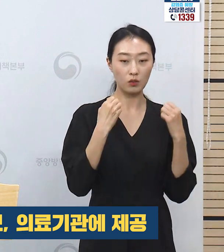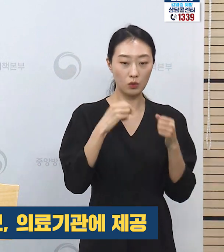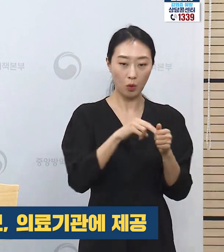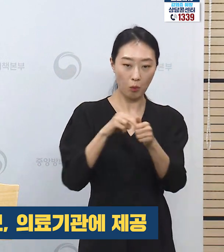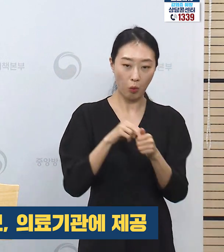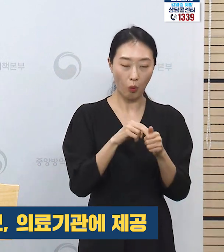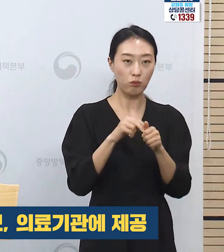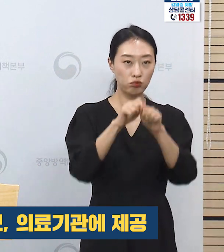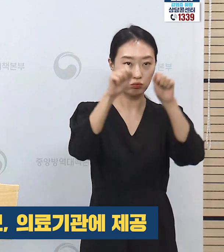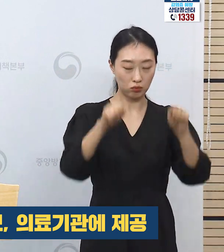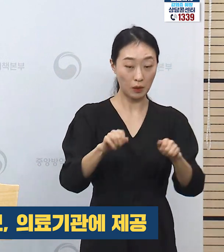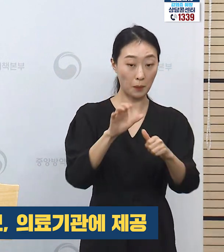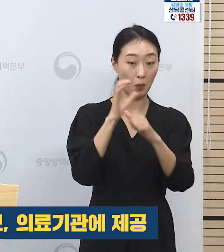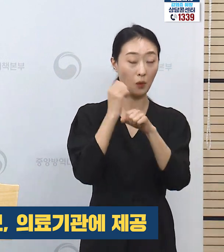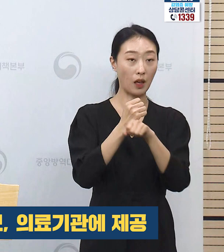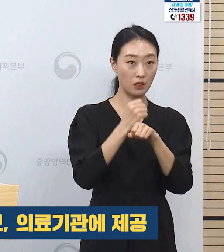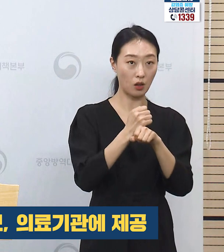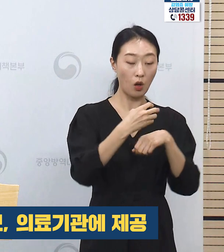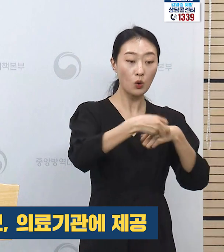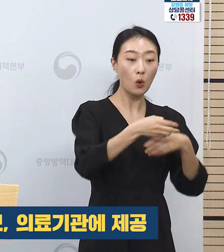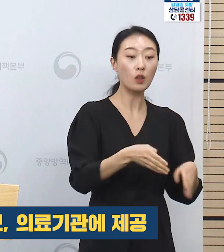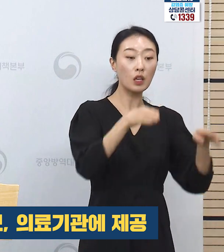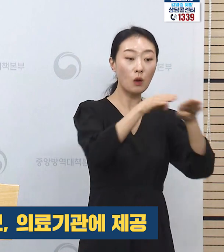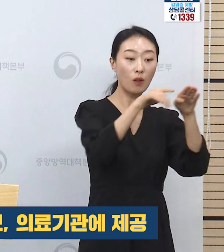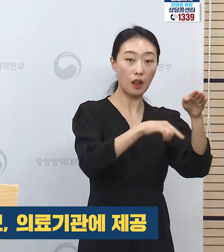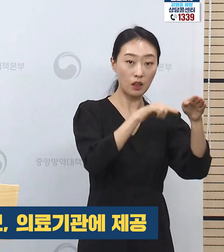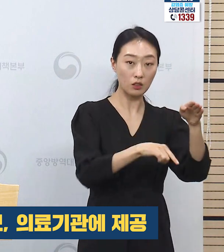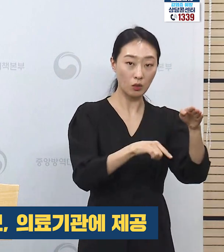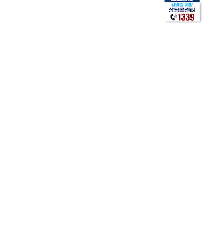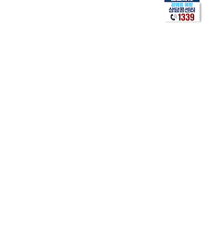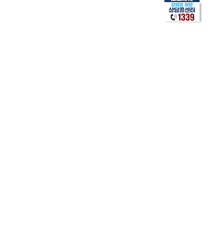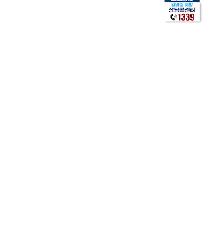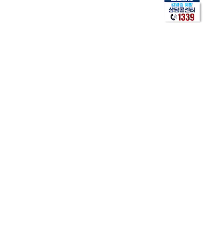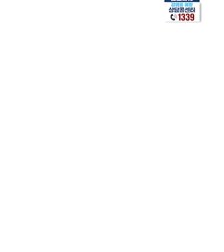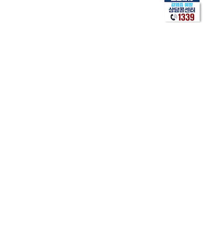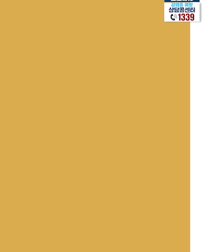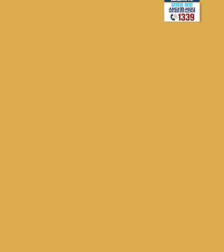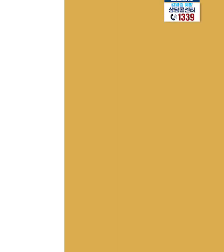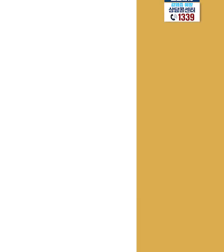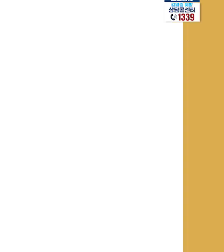통해서 의료기관에서도 진료 시에 참조할 수 있게 됩니다.